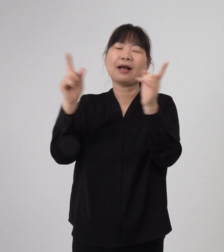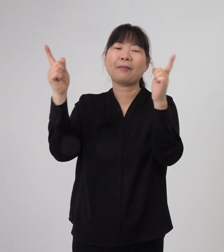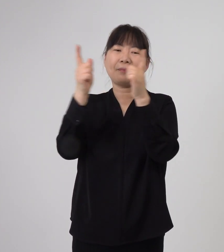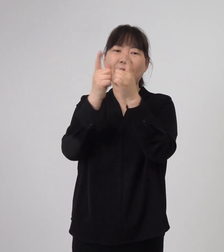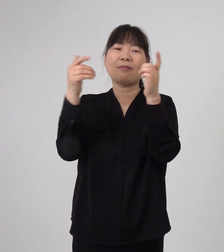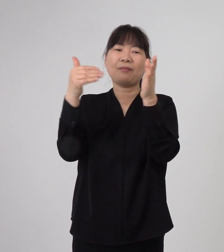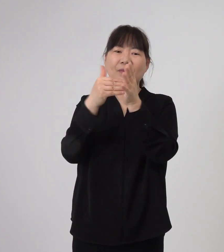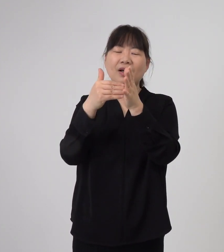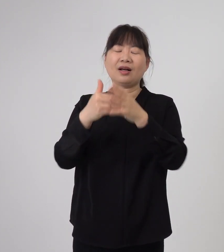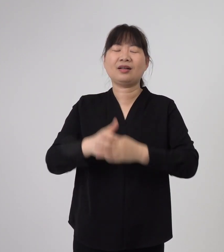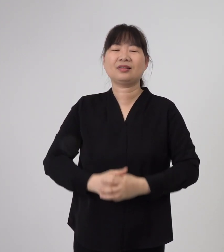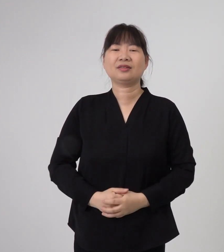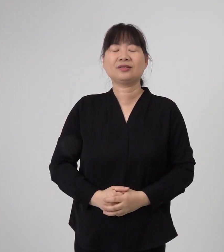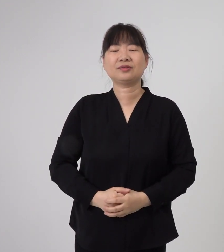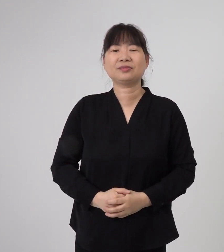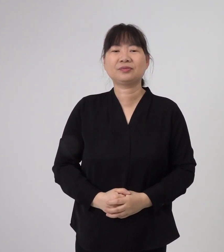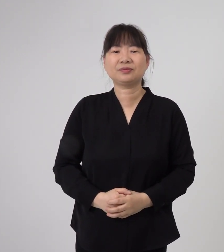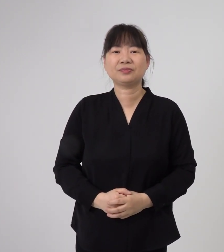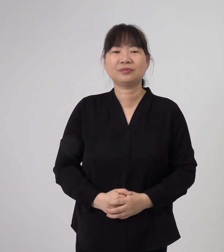거예요.